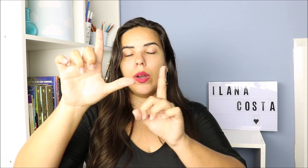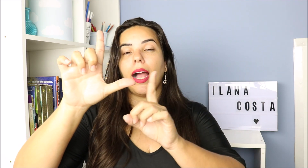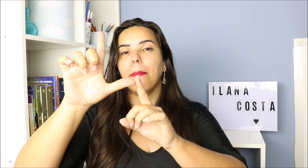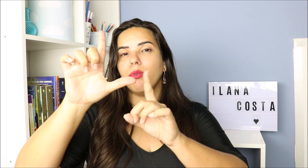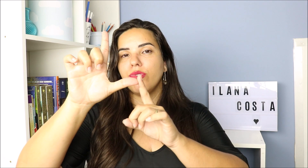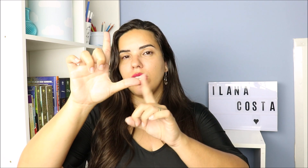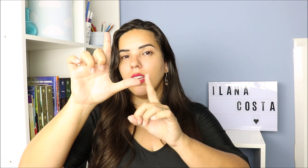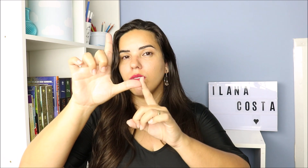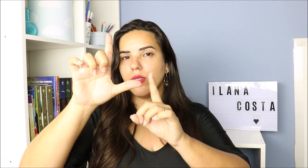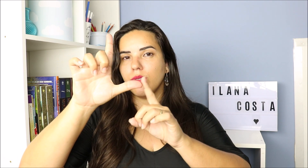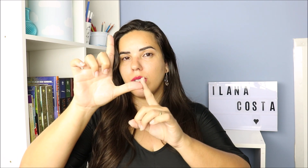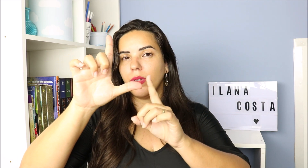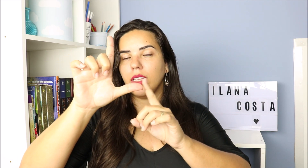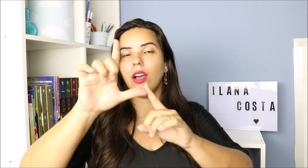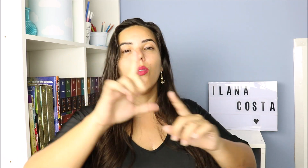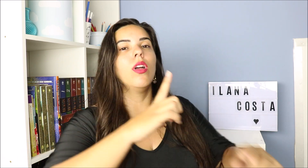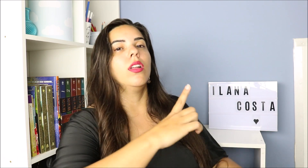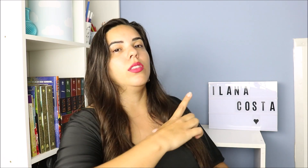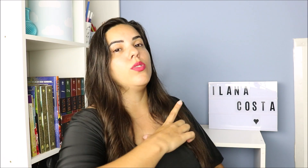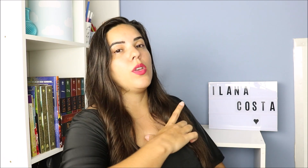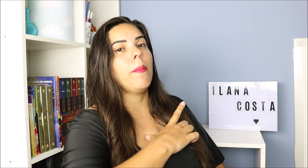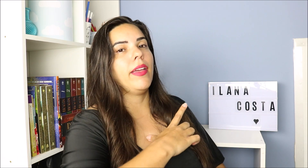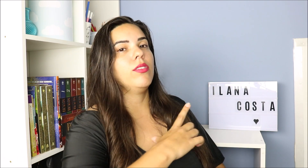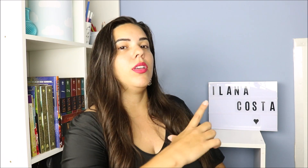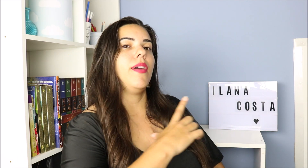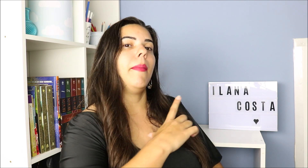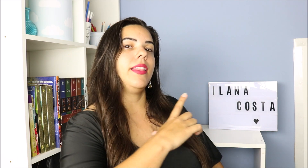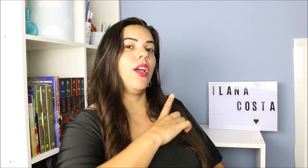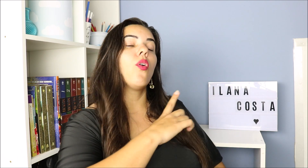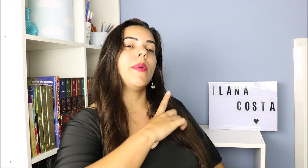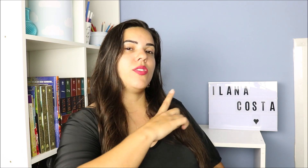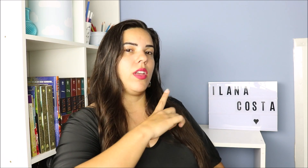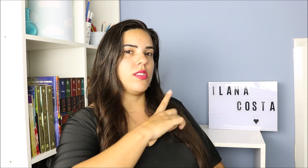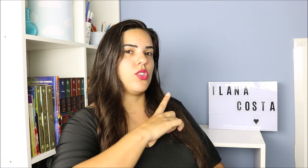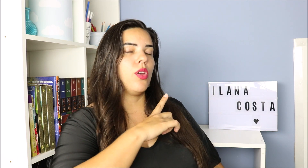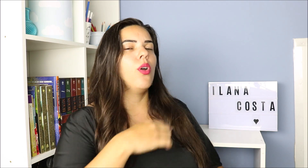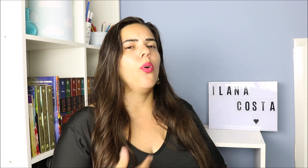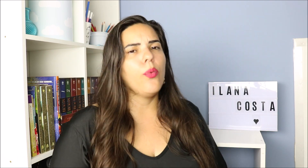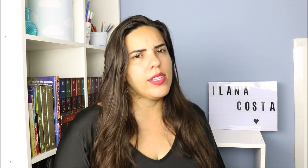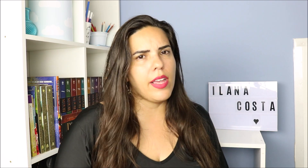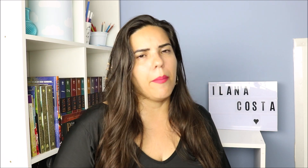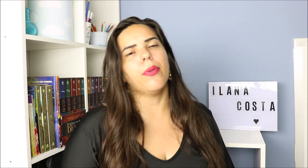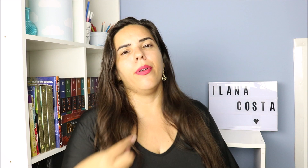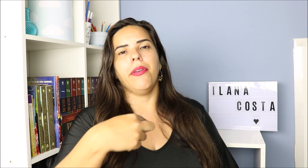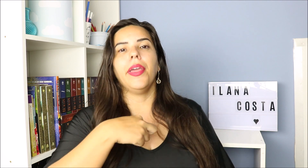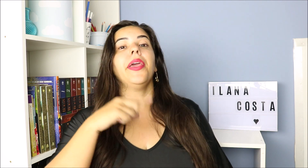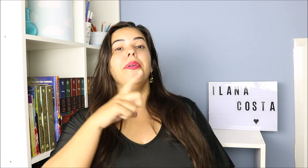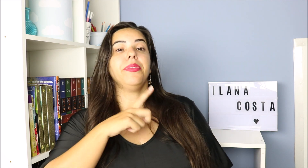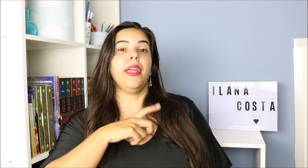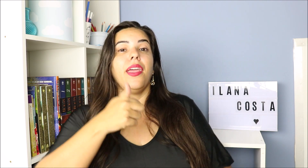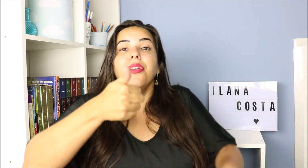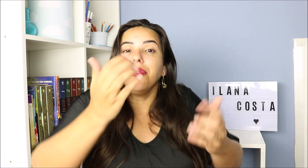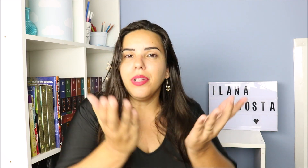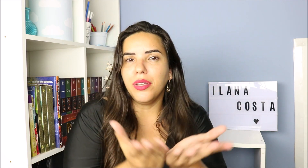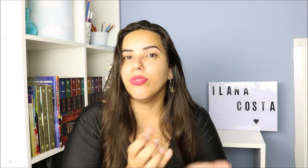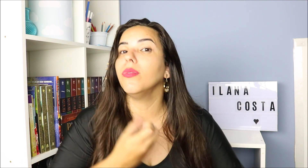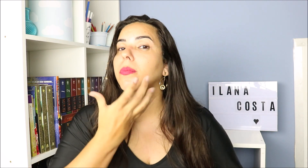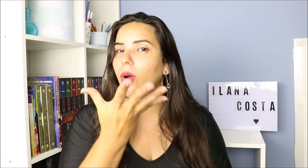colocar a pontinha do seu dedão no seu peito e vai bater algumas vezes. Um exemplo, eu tenho um livro